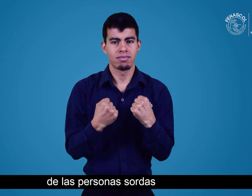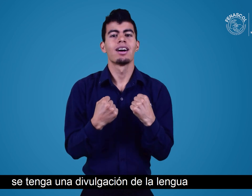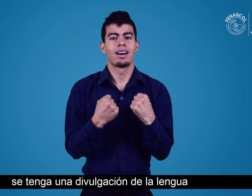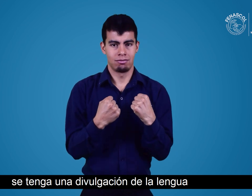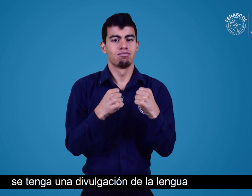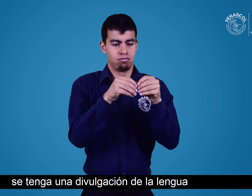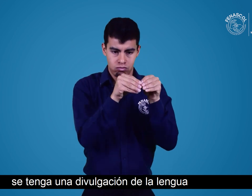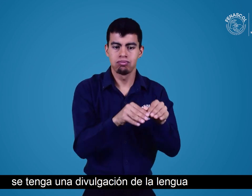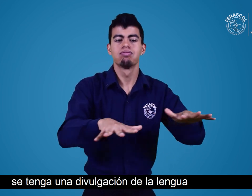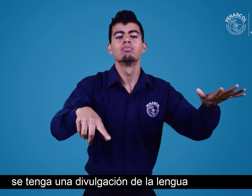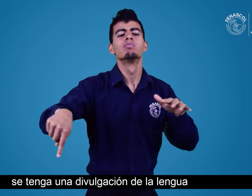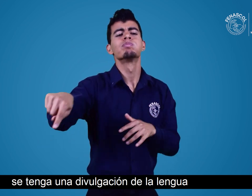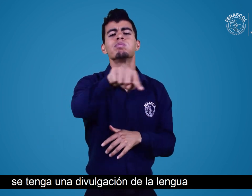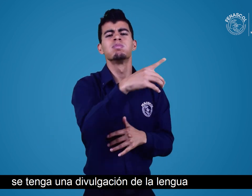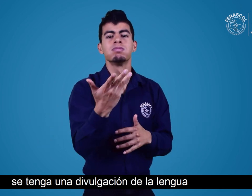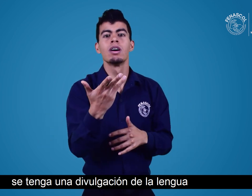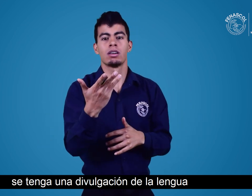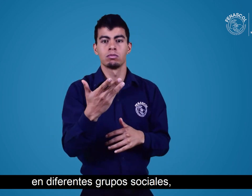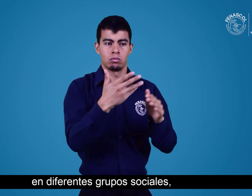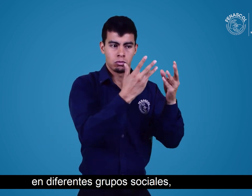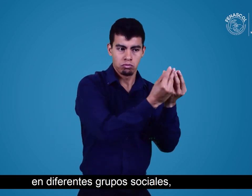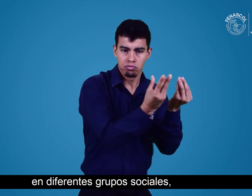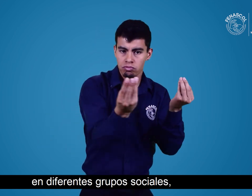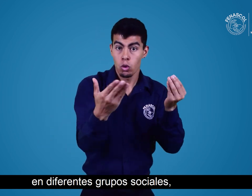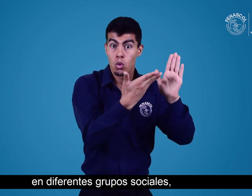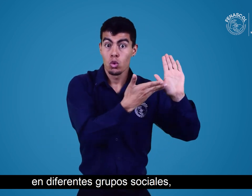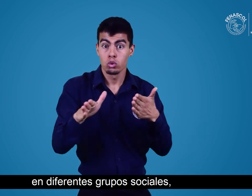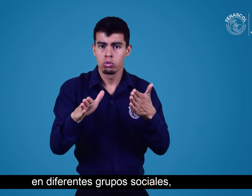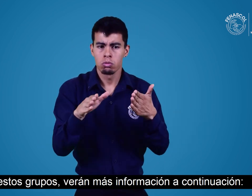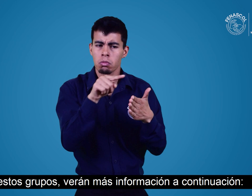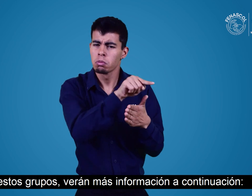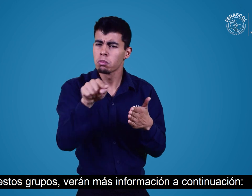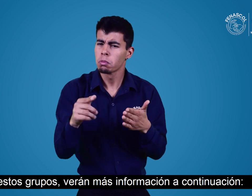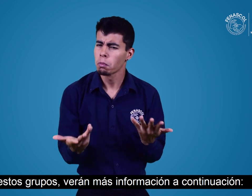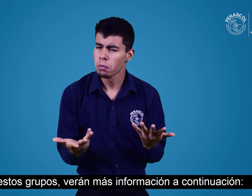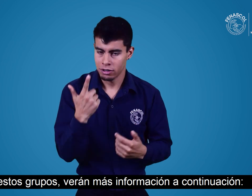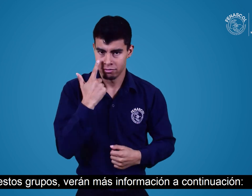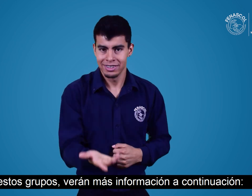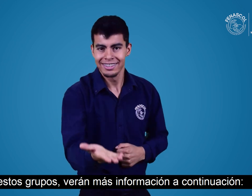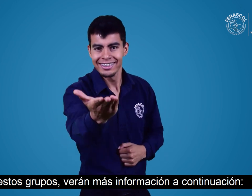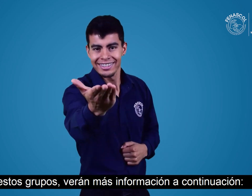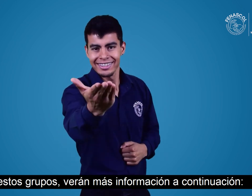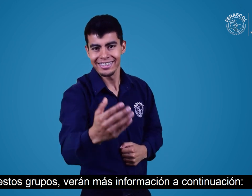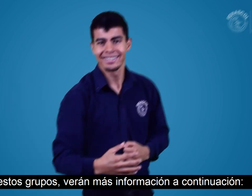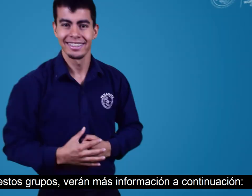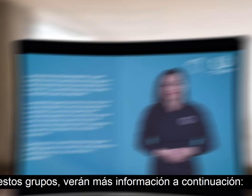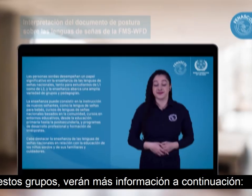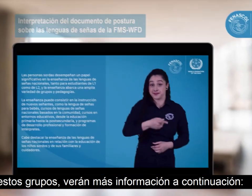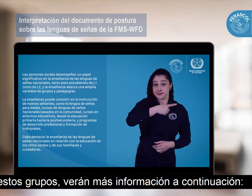se tenga una divulgación de la lengua en diferentes grupos sociales. Sobre estos grupos verán más información a continuación.